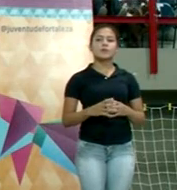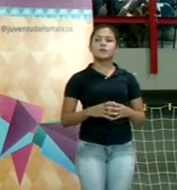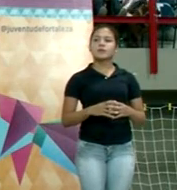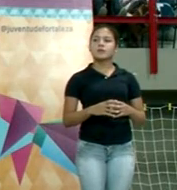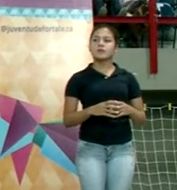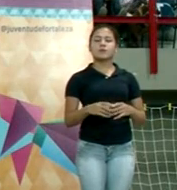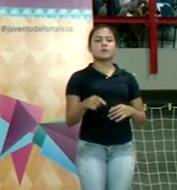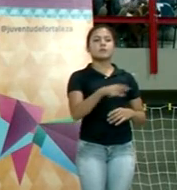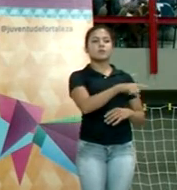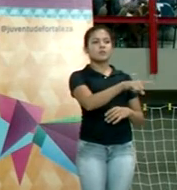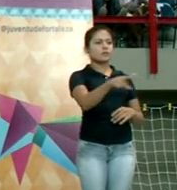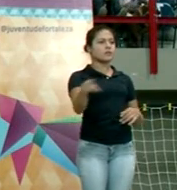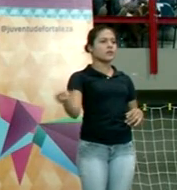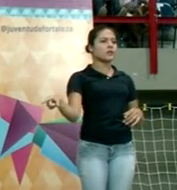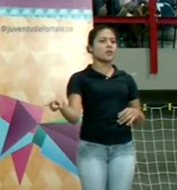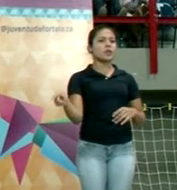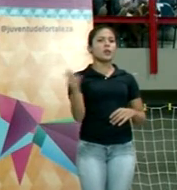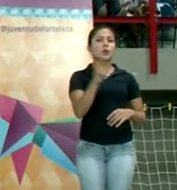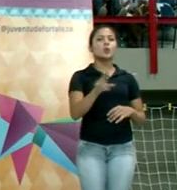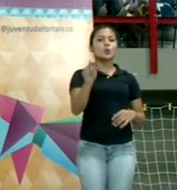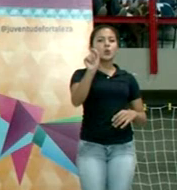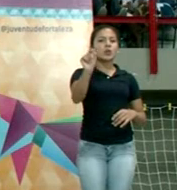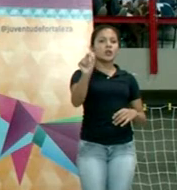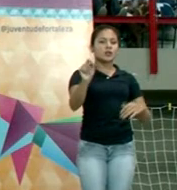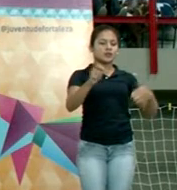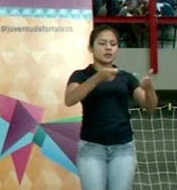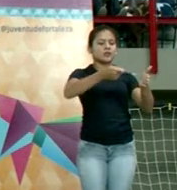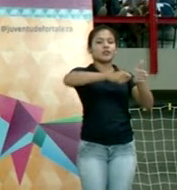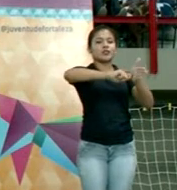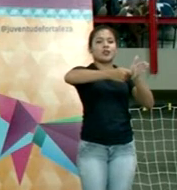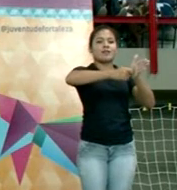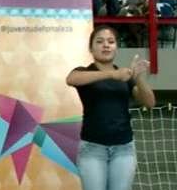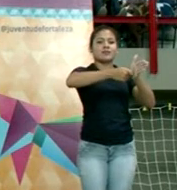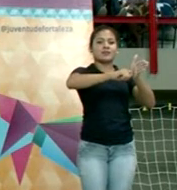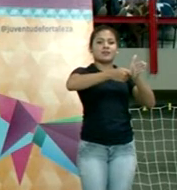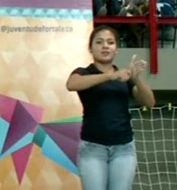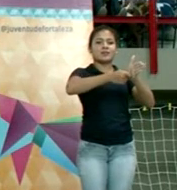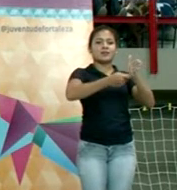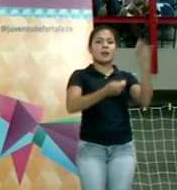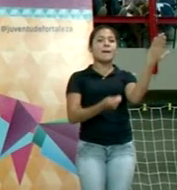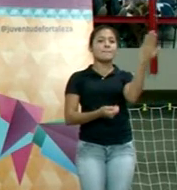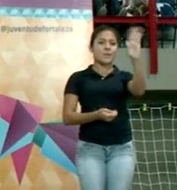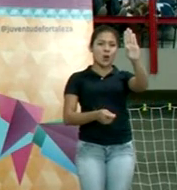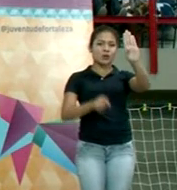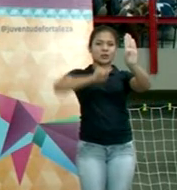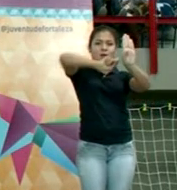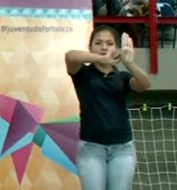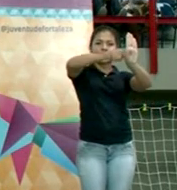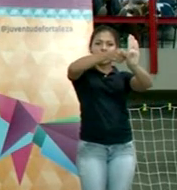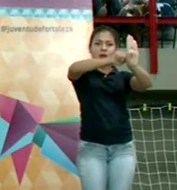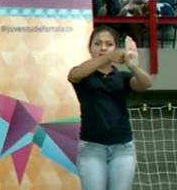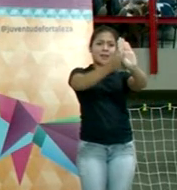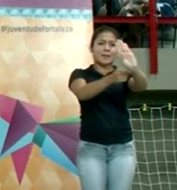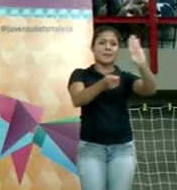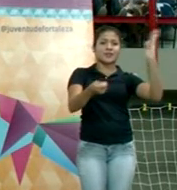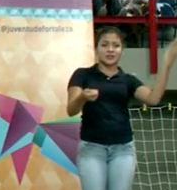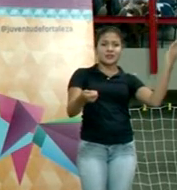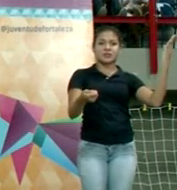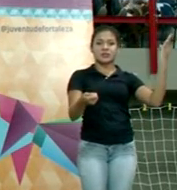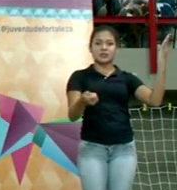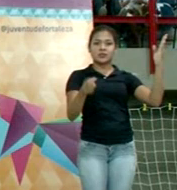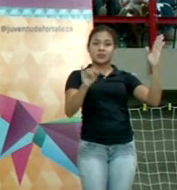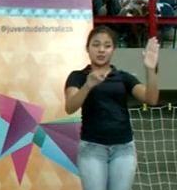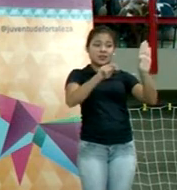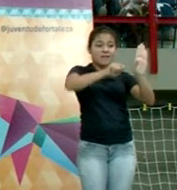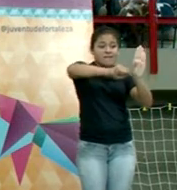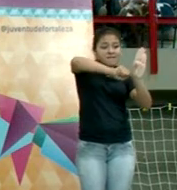Você naturalmente já usou uma chave para colocar numa fechadura. Você sabe que se você colocar a chave um pouco inclinada